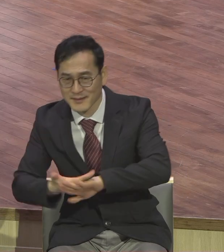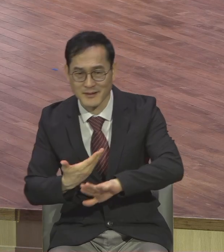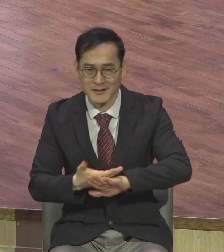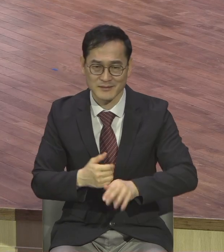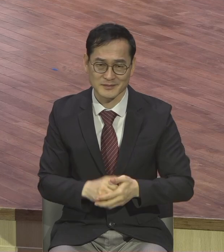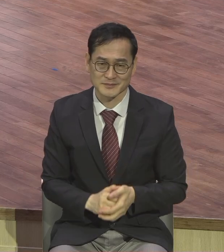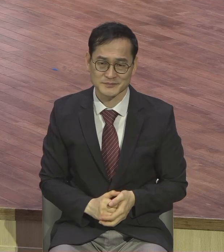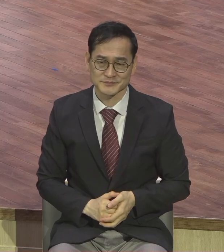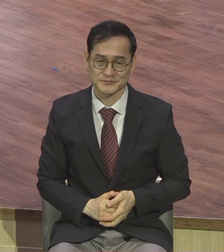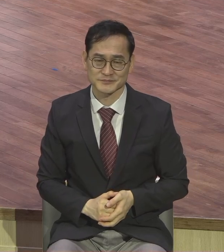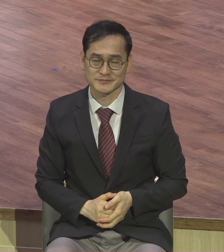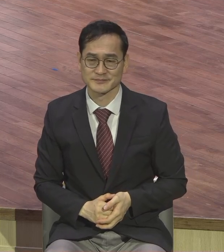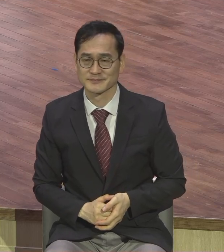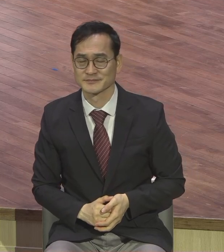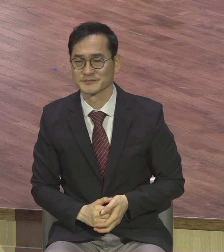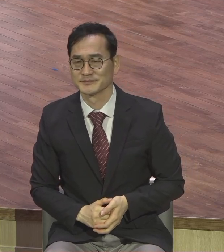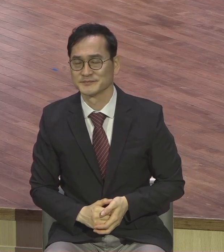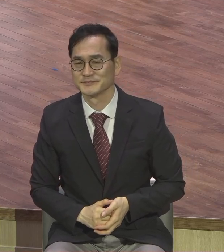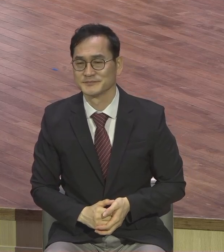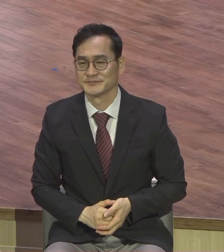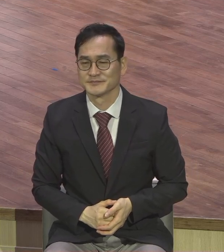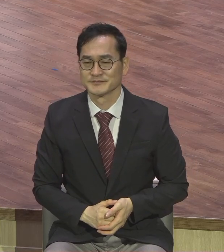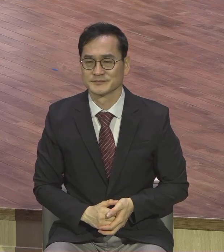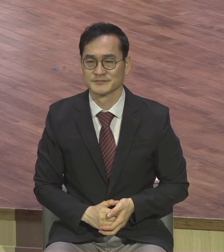사람이랑 같은 사람입니까?